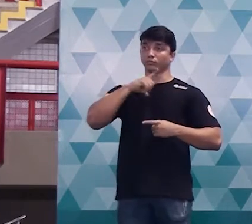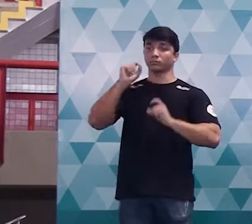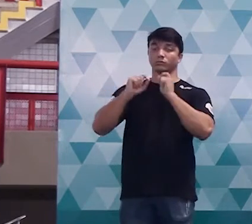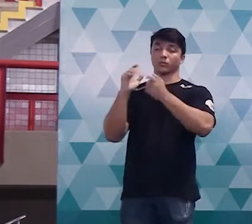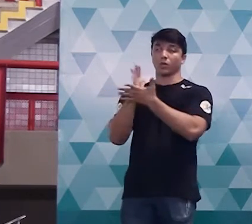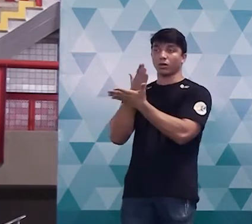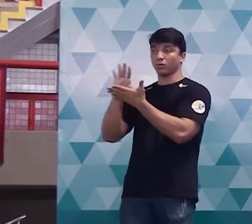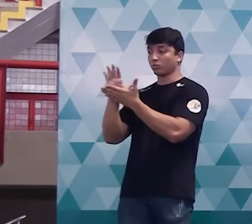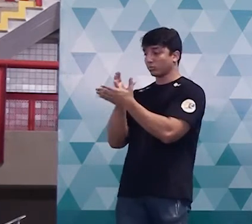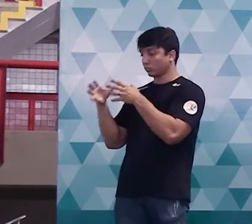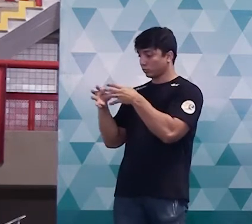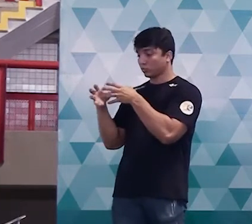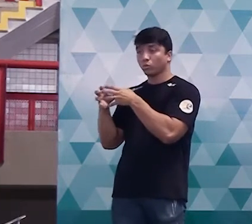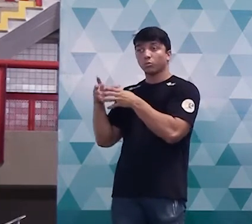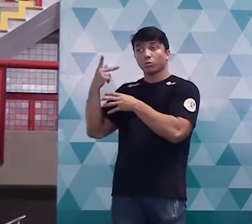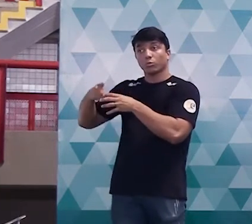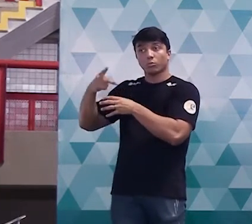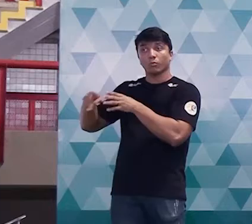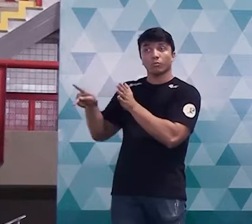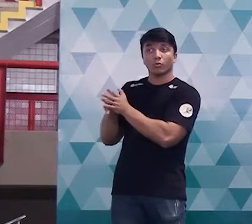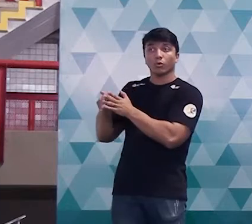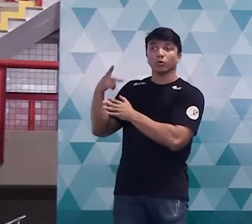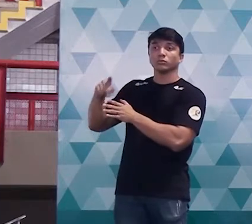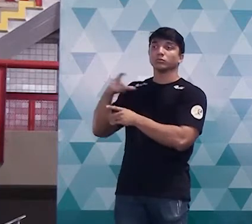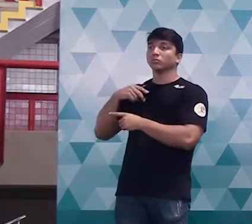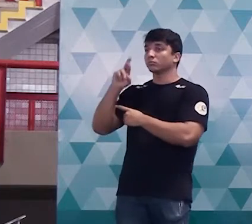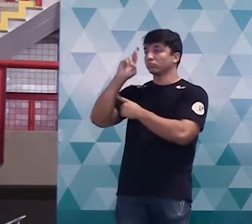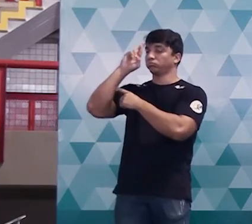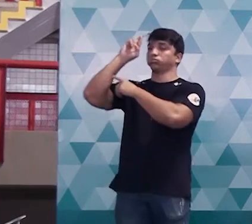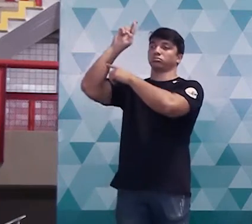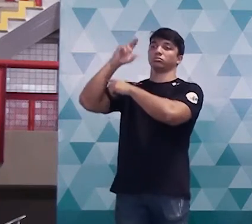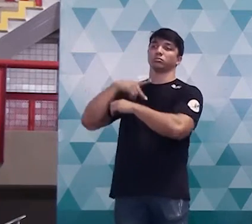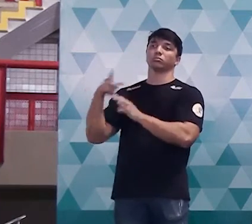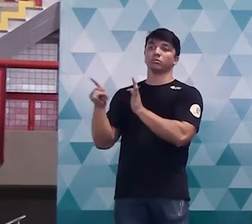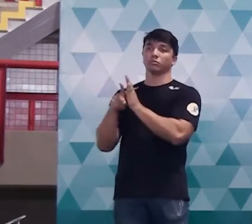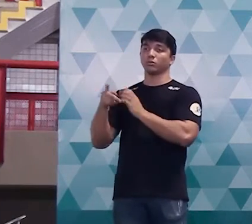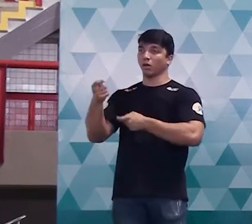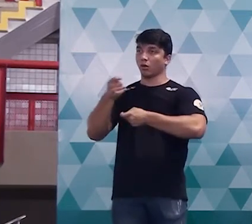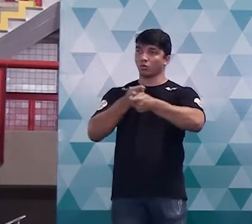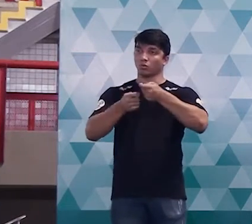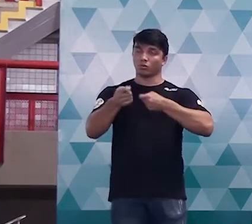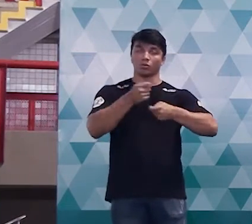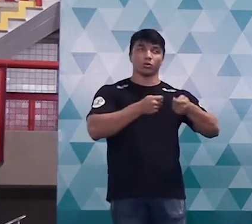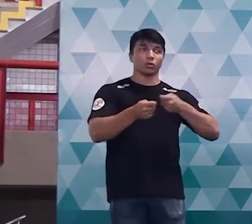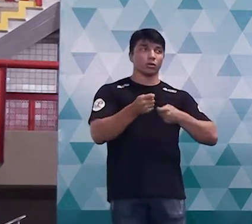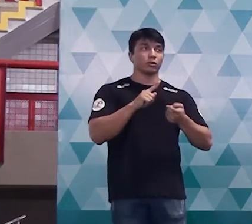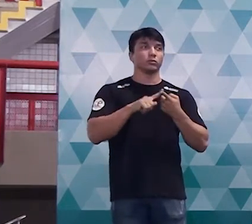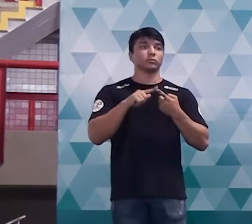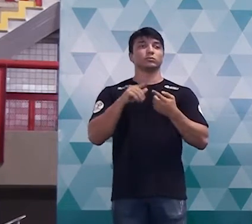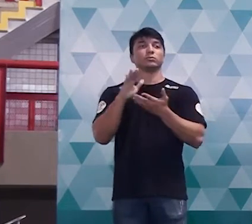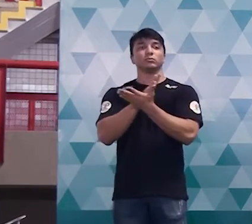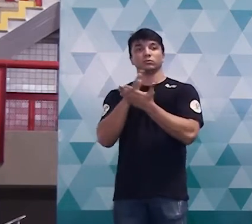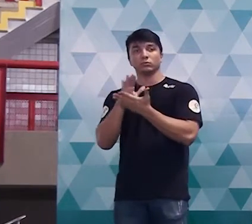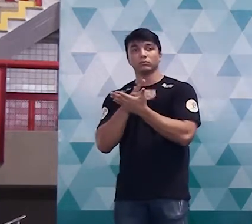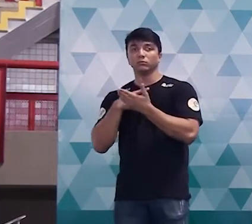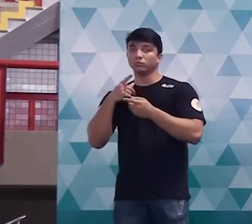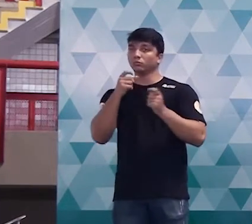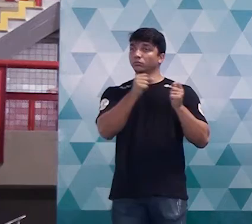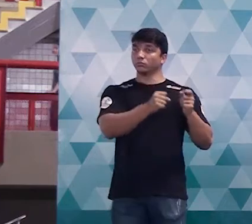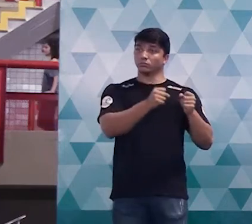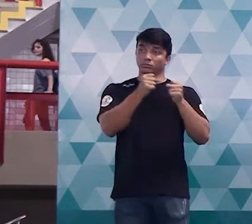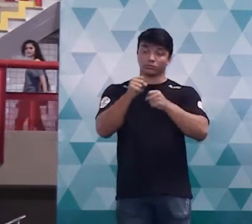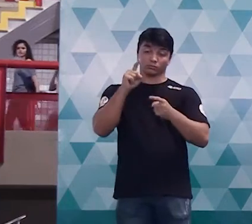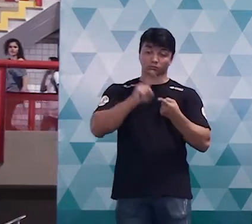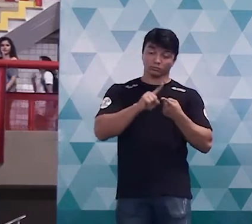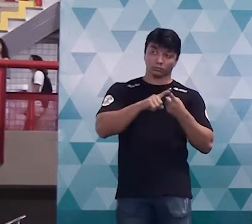tínhamos alguns grupos políticos que dominavam o cenário econômico, tinham o poder social